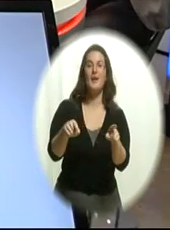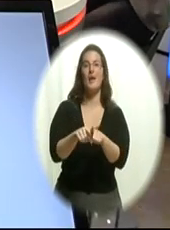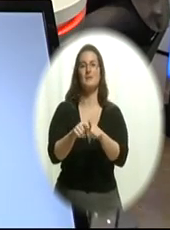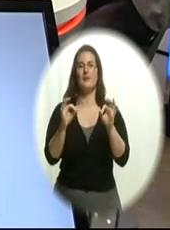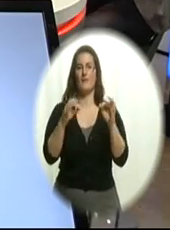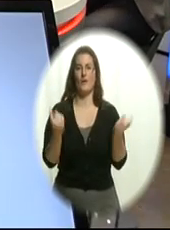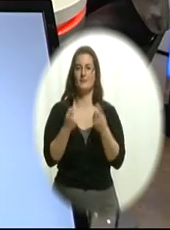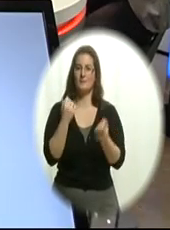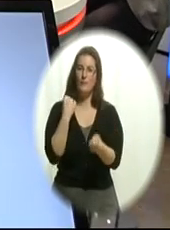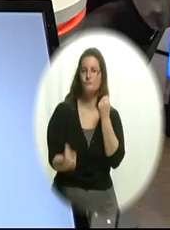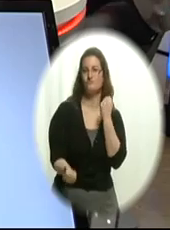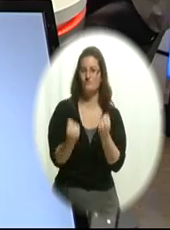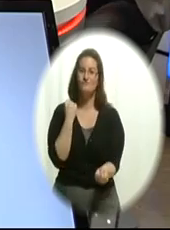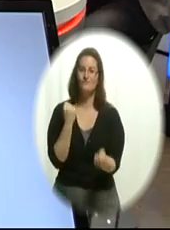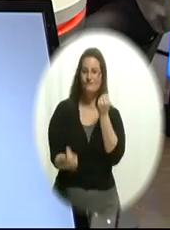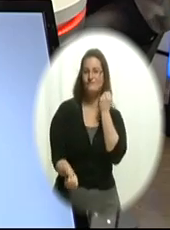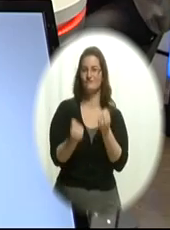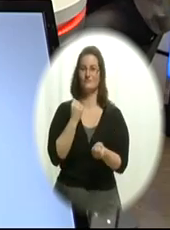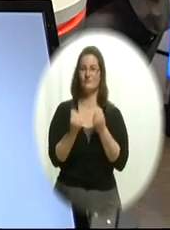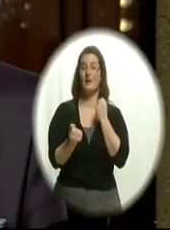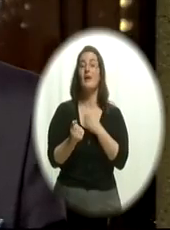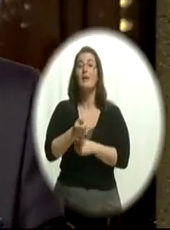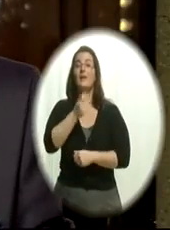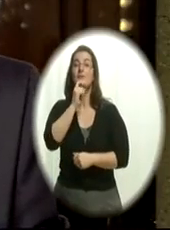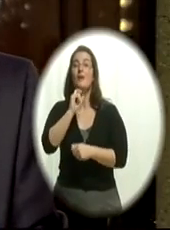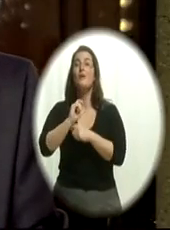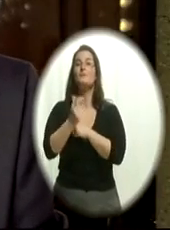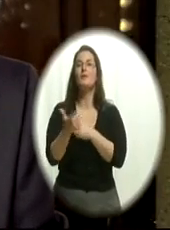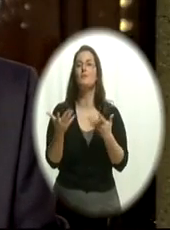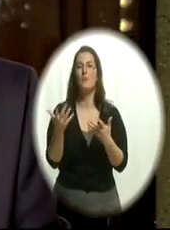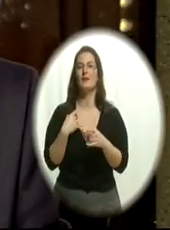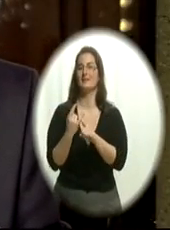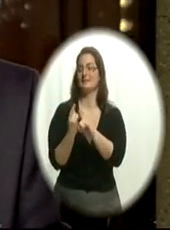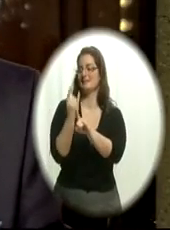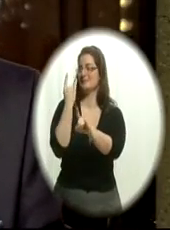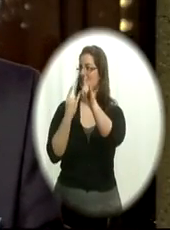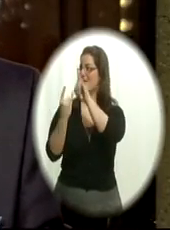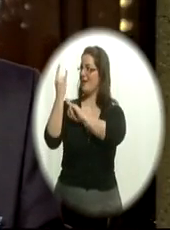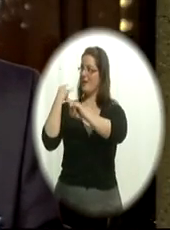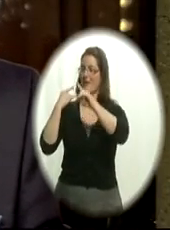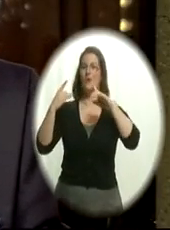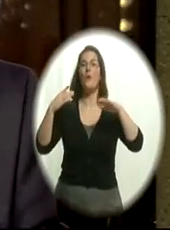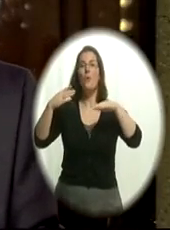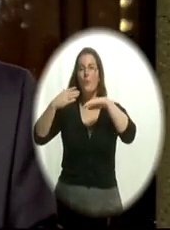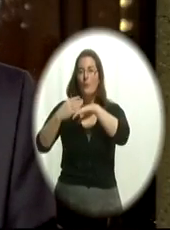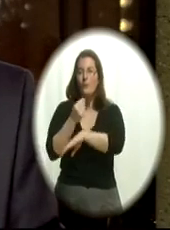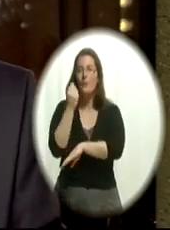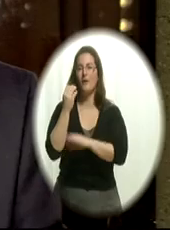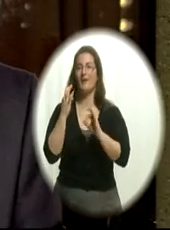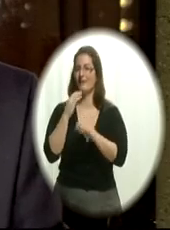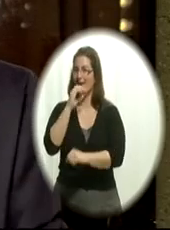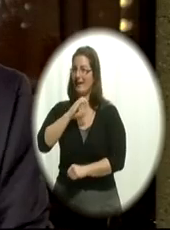Coge et on terminera, on vous l'a dit tout à l'heure, avec une belle histoire. On va retourner dans le passé de Rouen avec les glaces Martinez. Pour